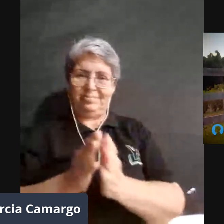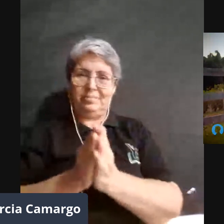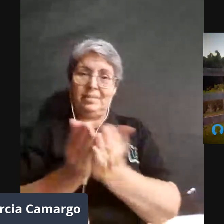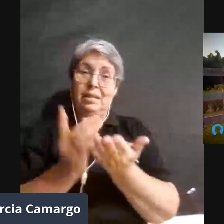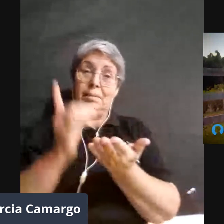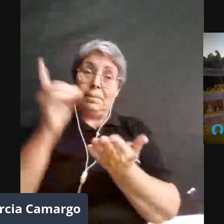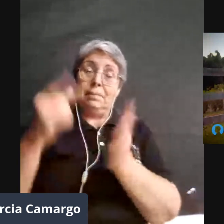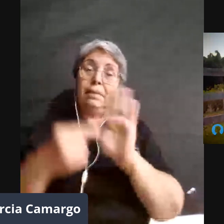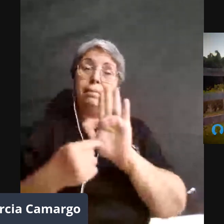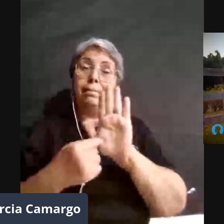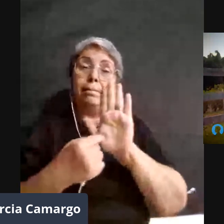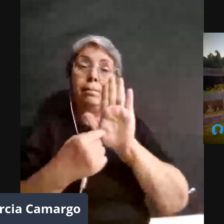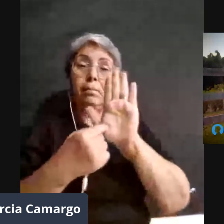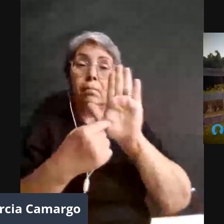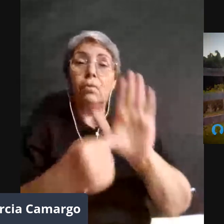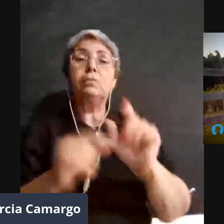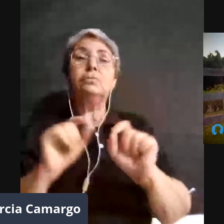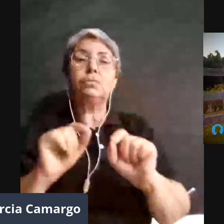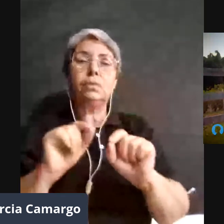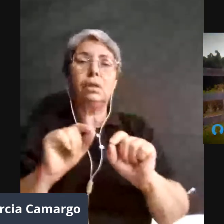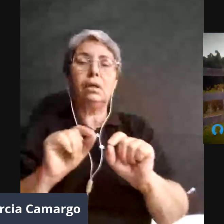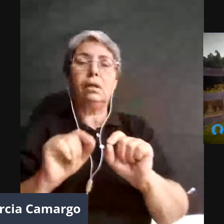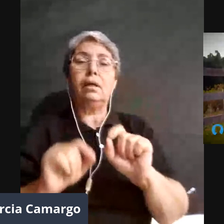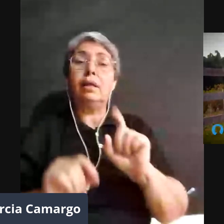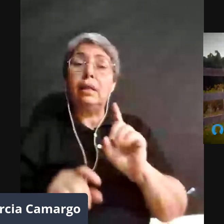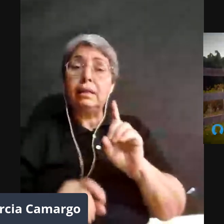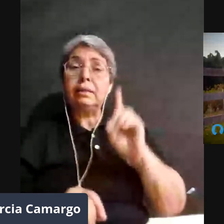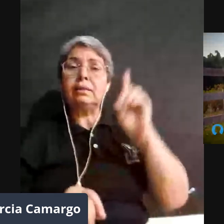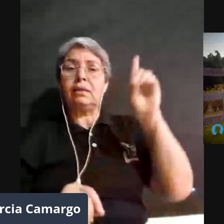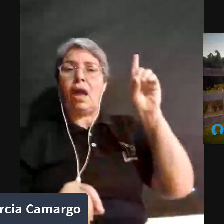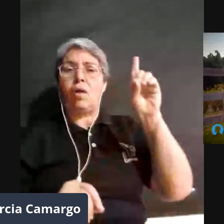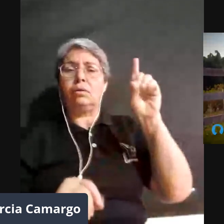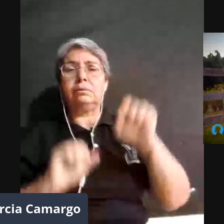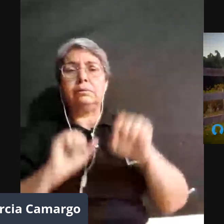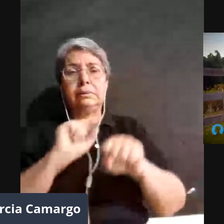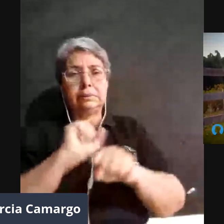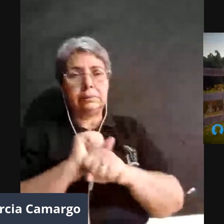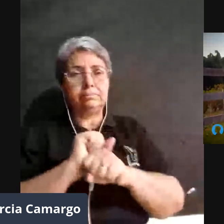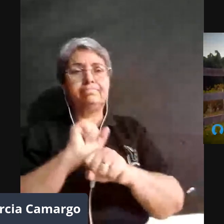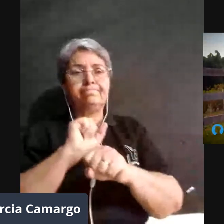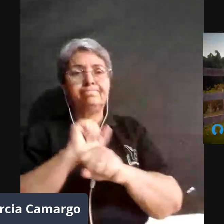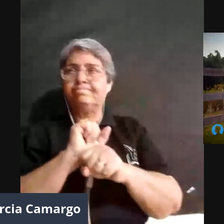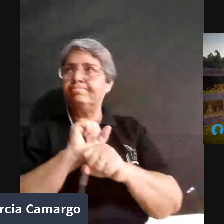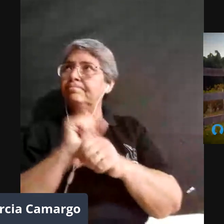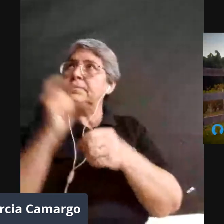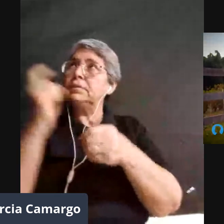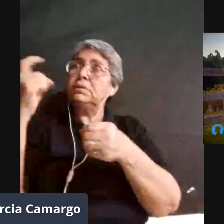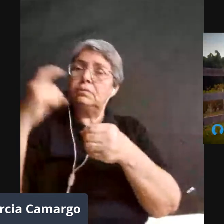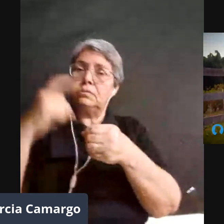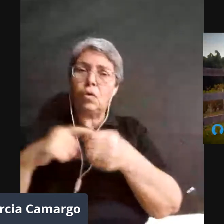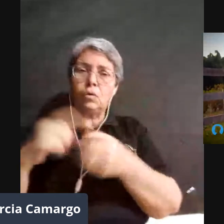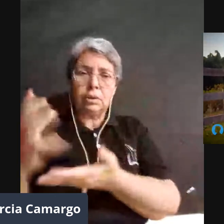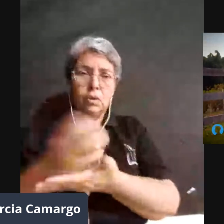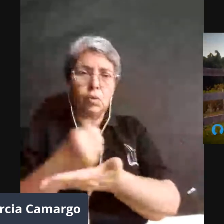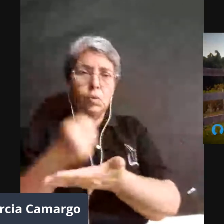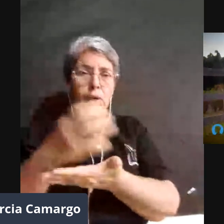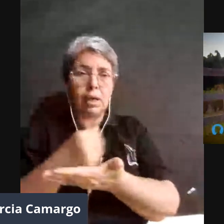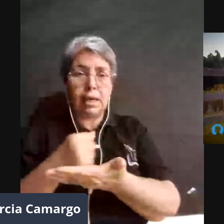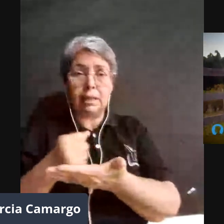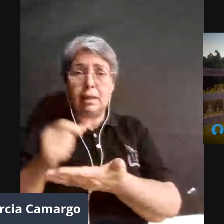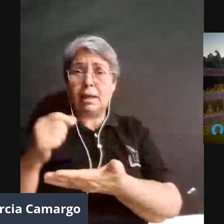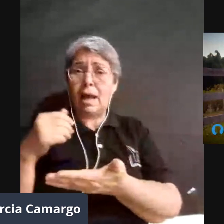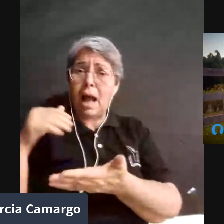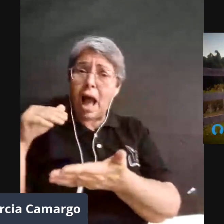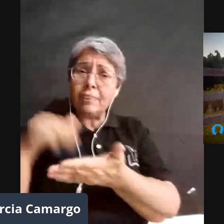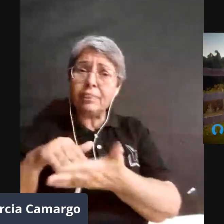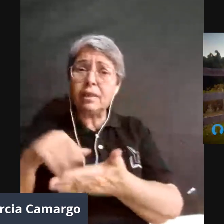apresenta a ideia de que Deus está esperando e não pode vir para a sua colheita até que ela esteja madura.